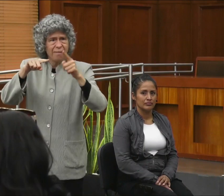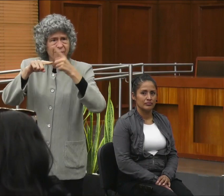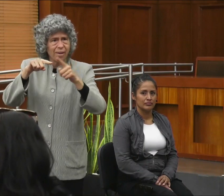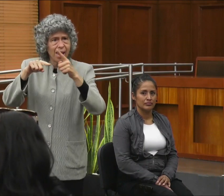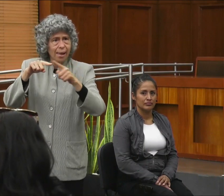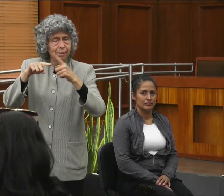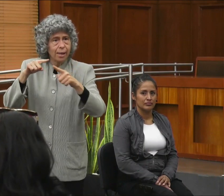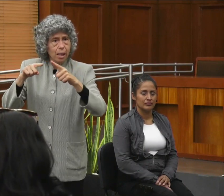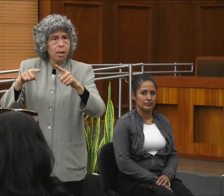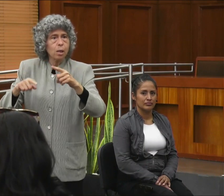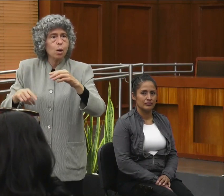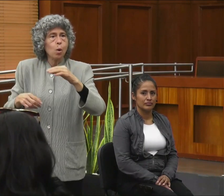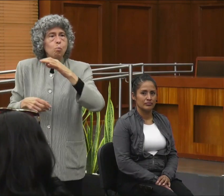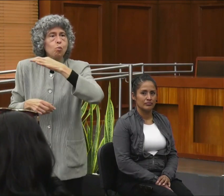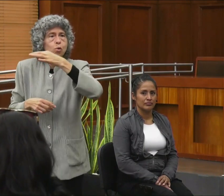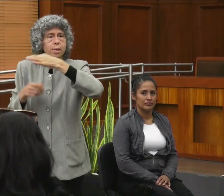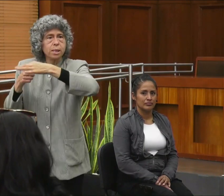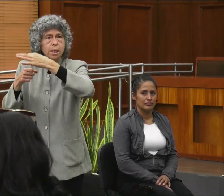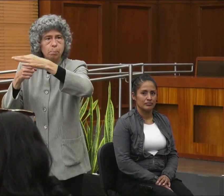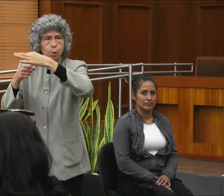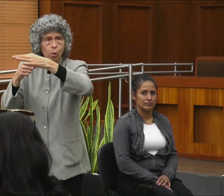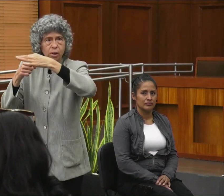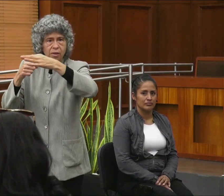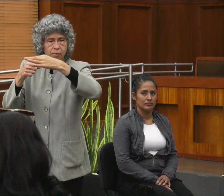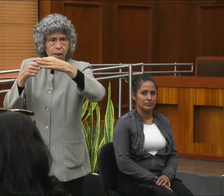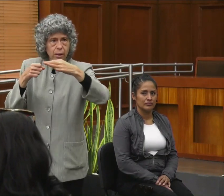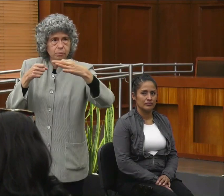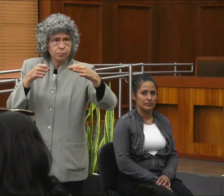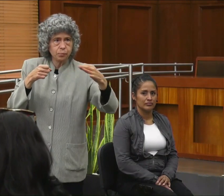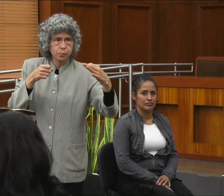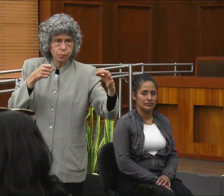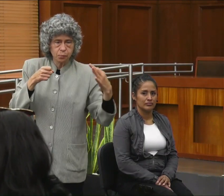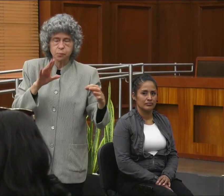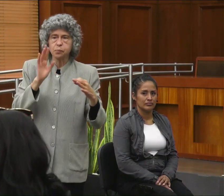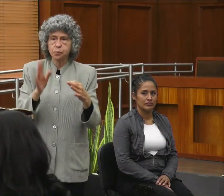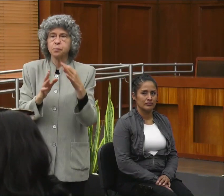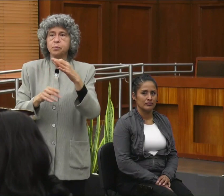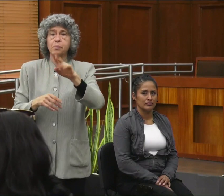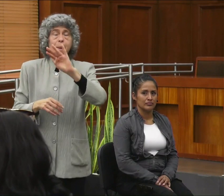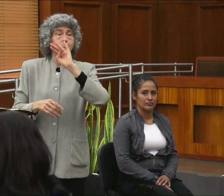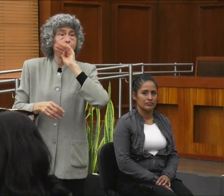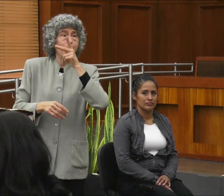aquí en el Estado de México, en los diferentes municipios,